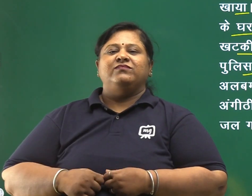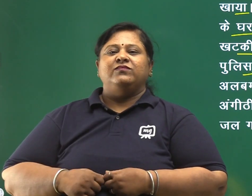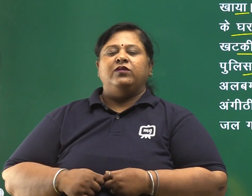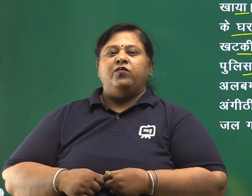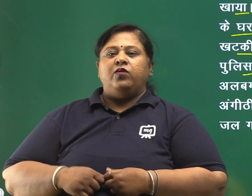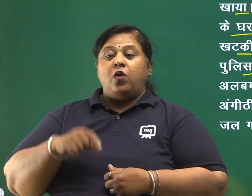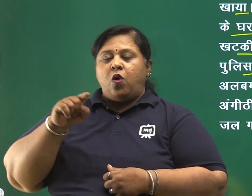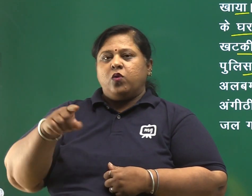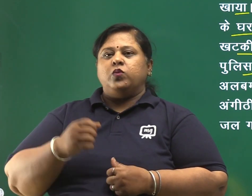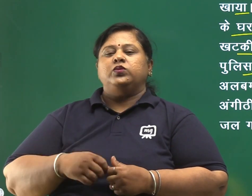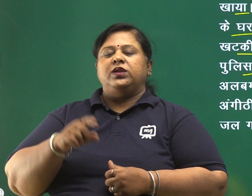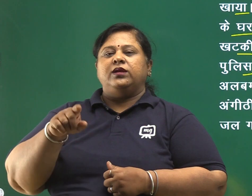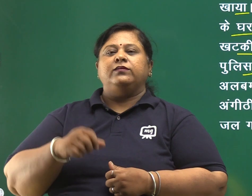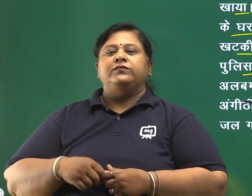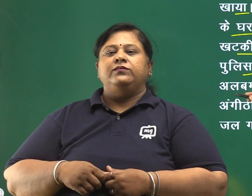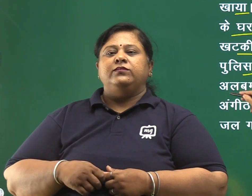और उसने